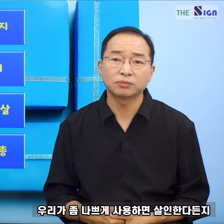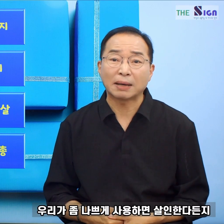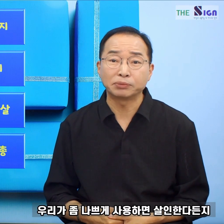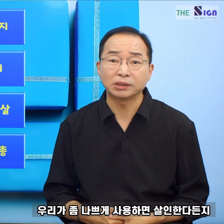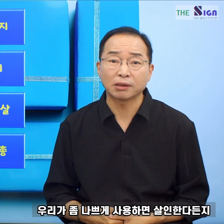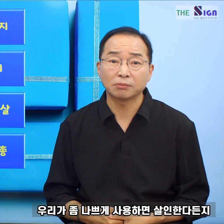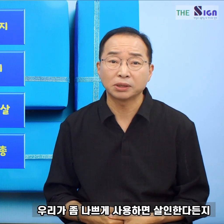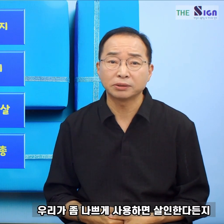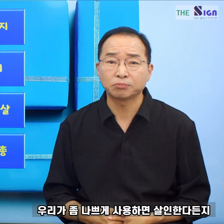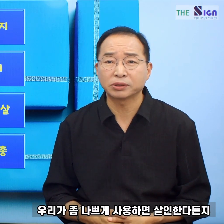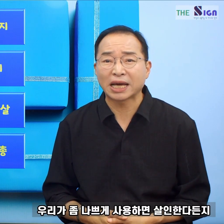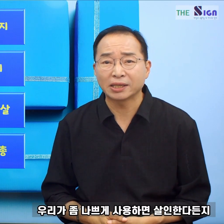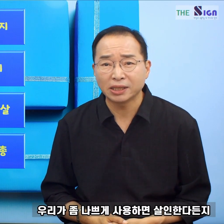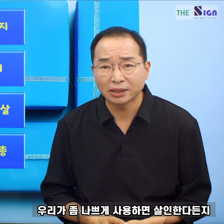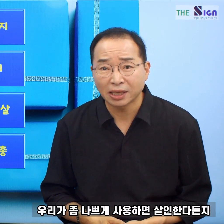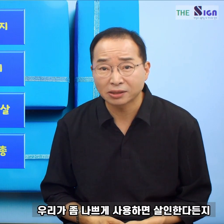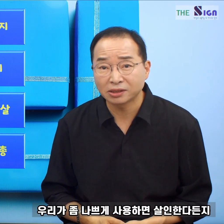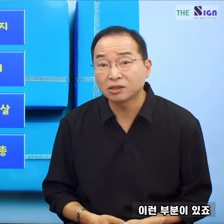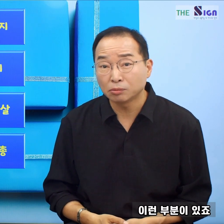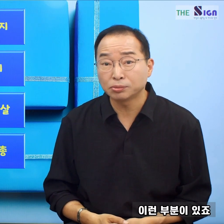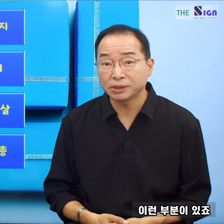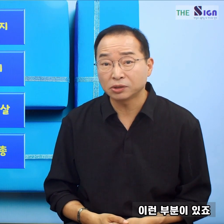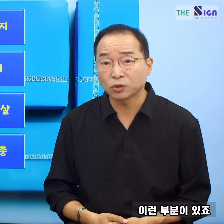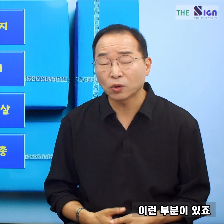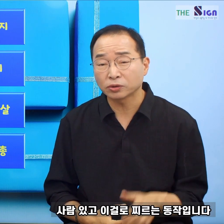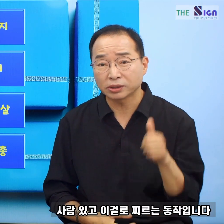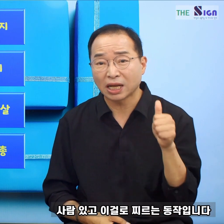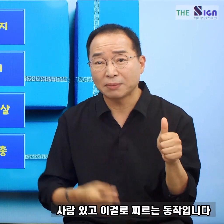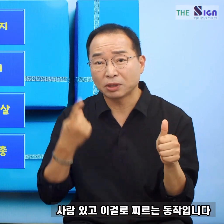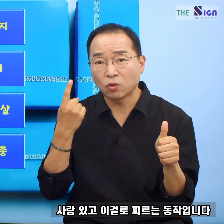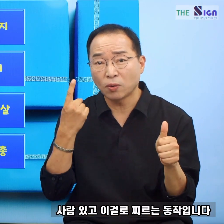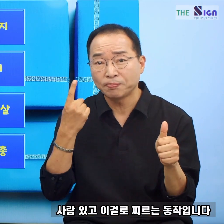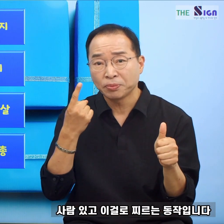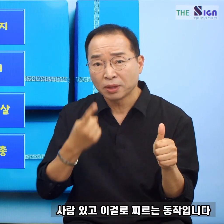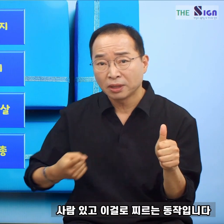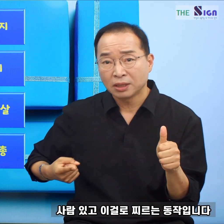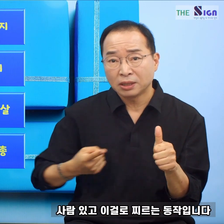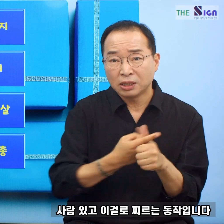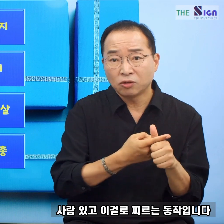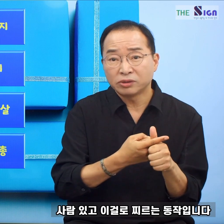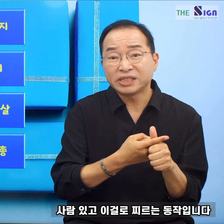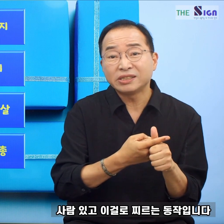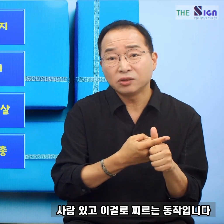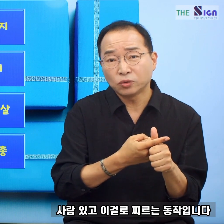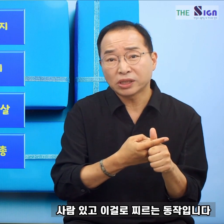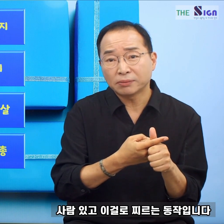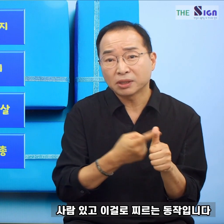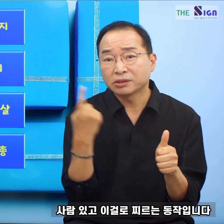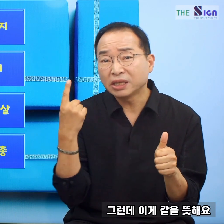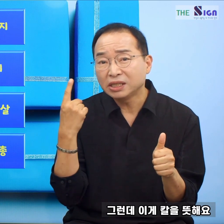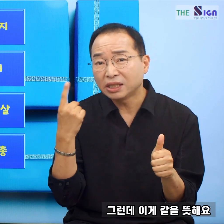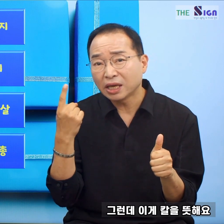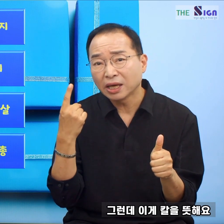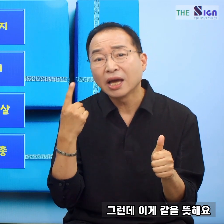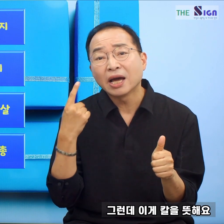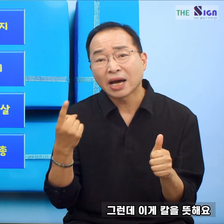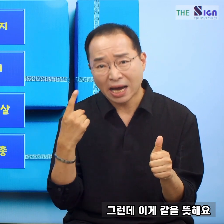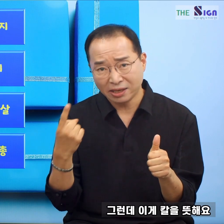나쁘게 사용하면 뭐 살인한다든지 이런 부분이 있죠. 그래서 사람 있고 이걸로 찌르는 동작입니다. 그때 이게 칼을